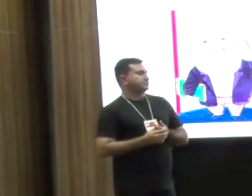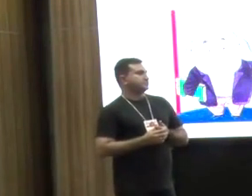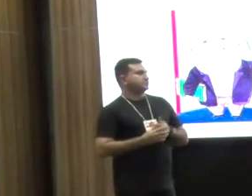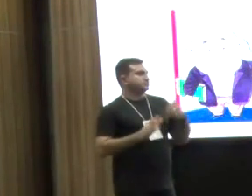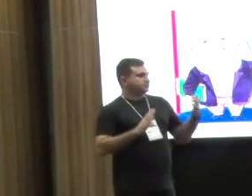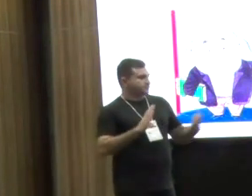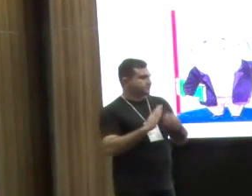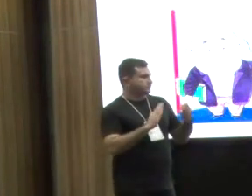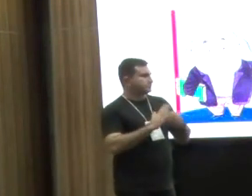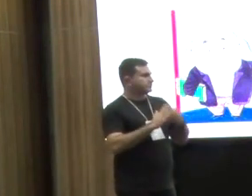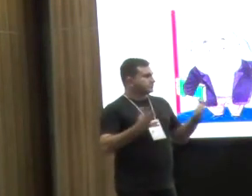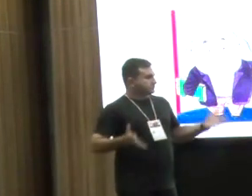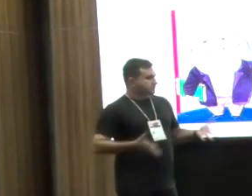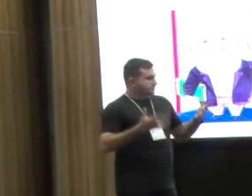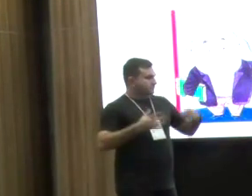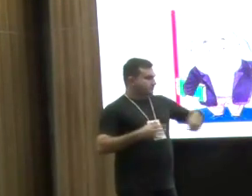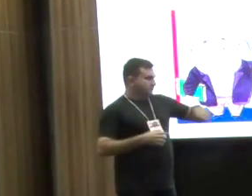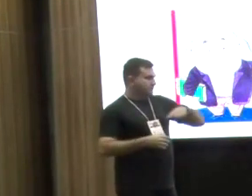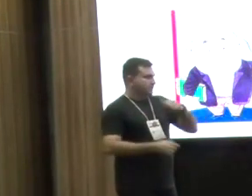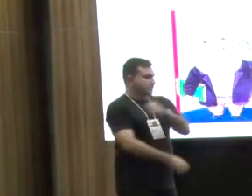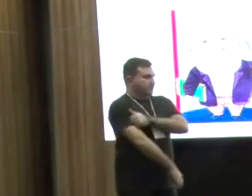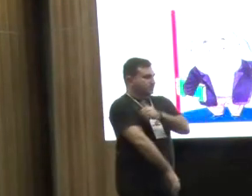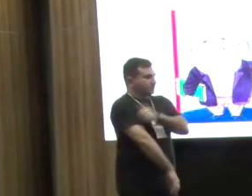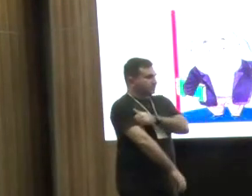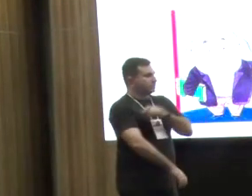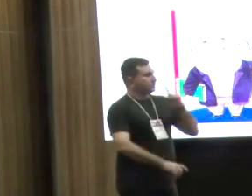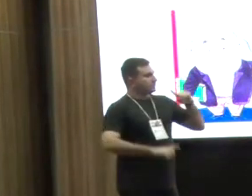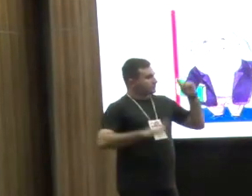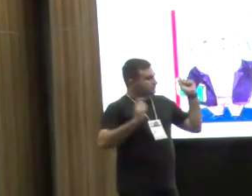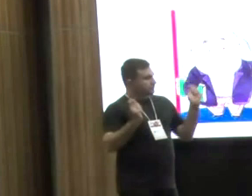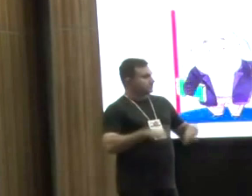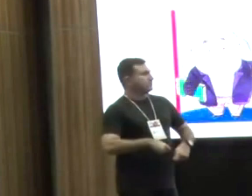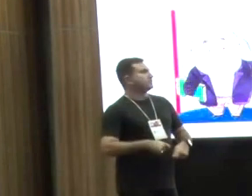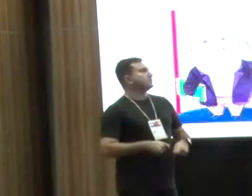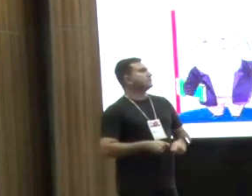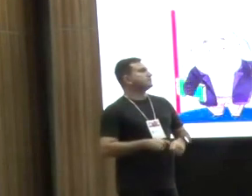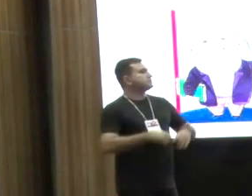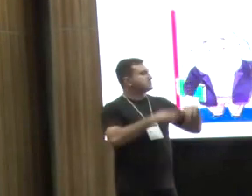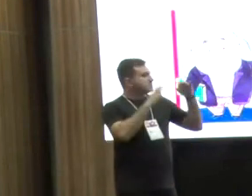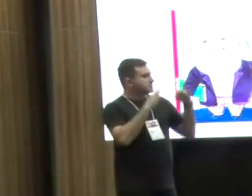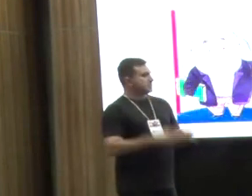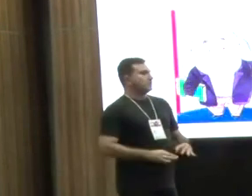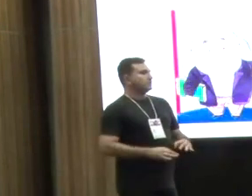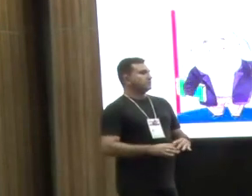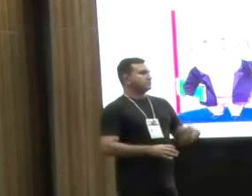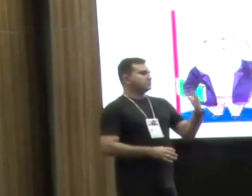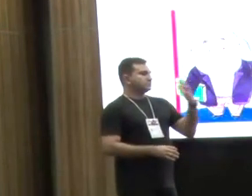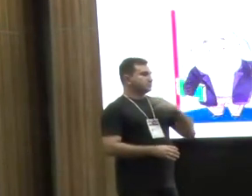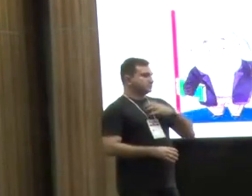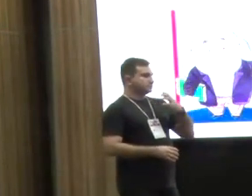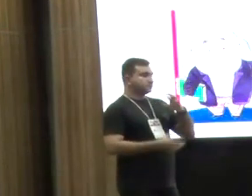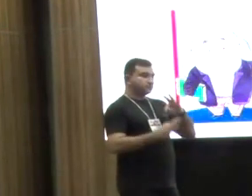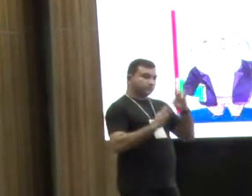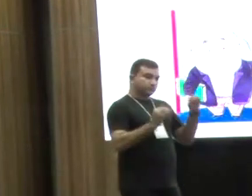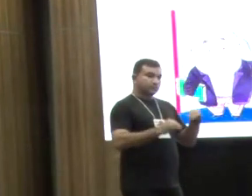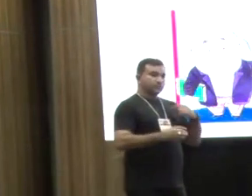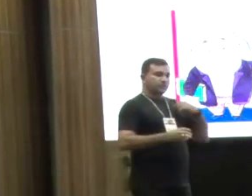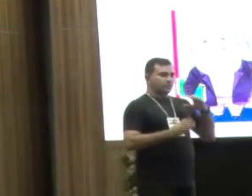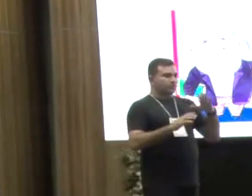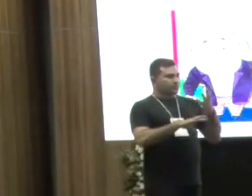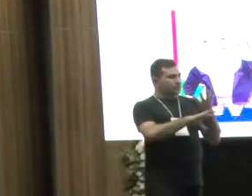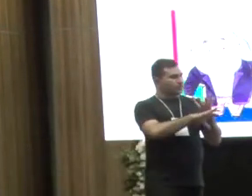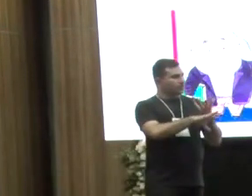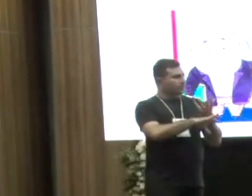Empreender com os nossos alunos é uma possibilidade concreta de, sem tirar nenhum conteúdo,